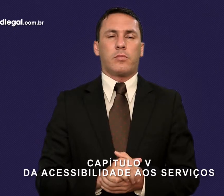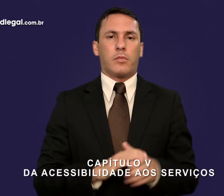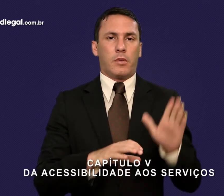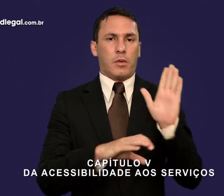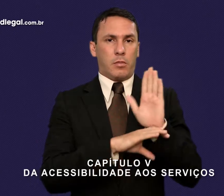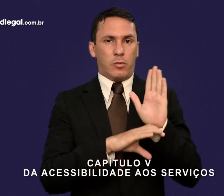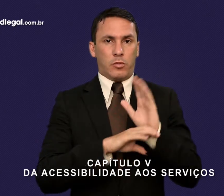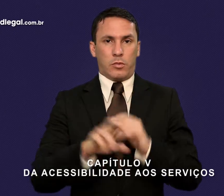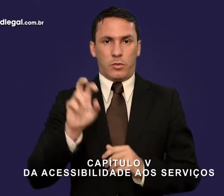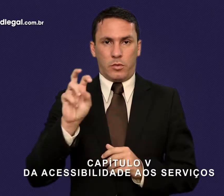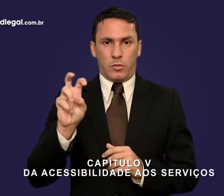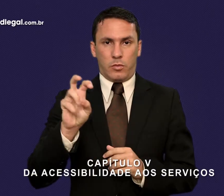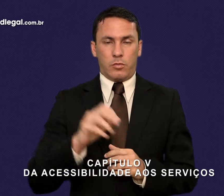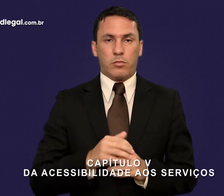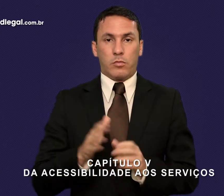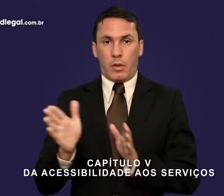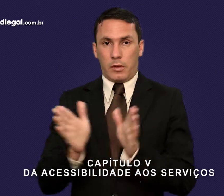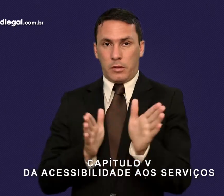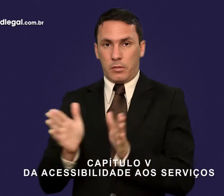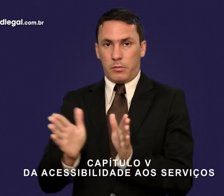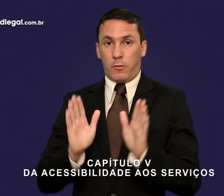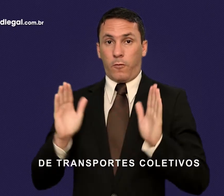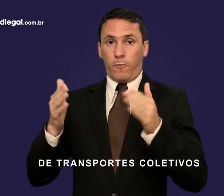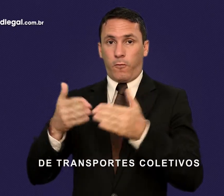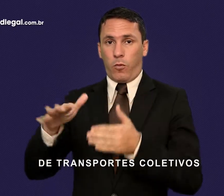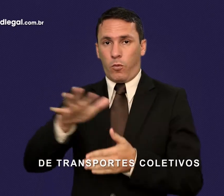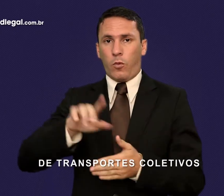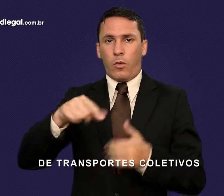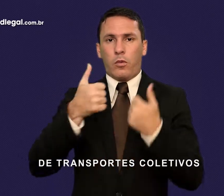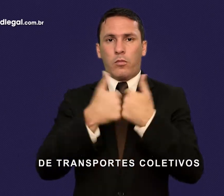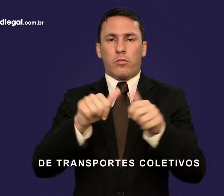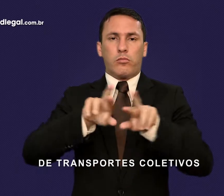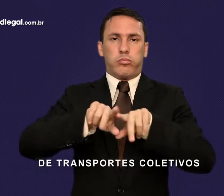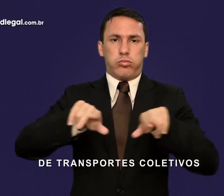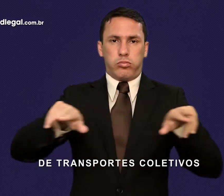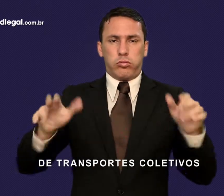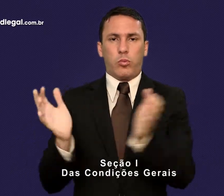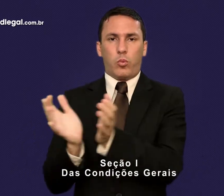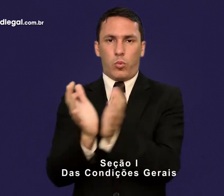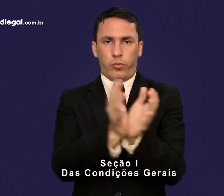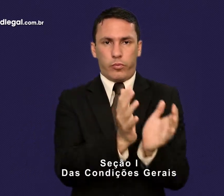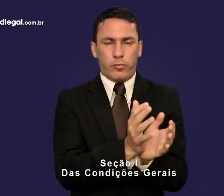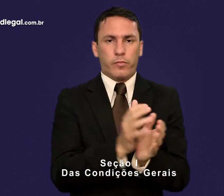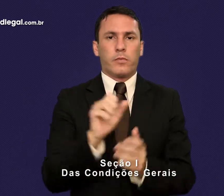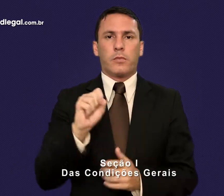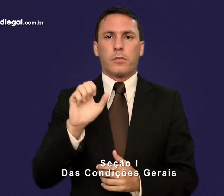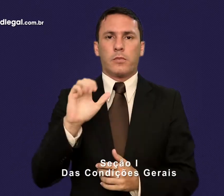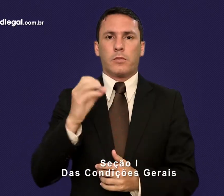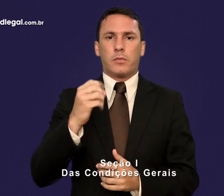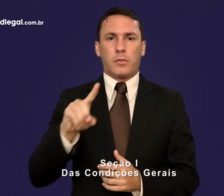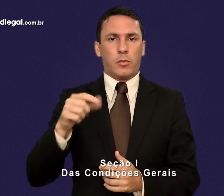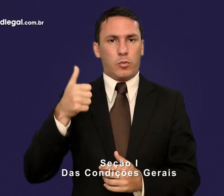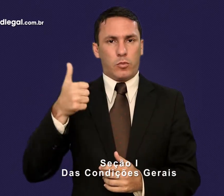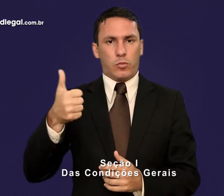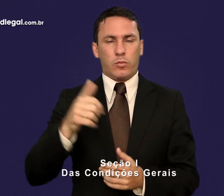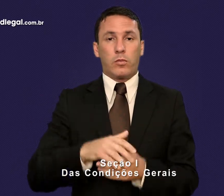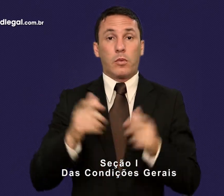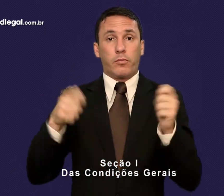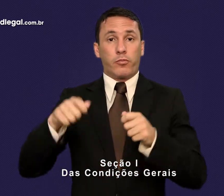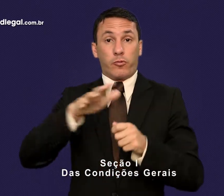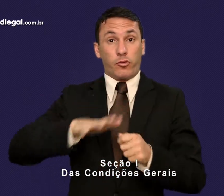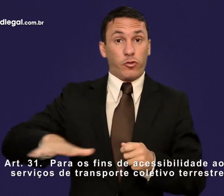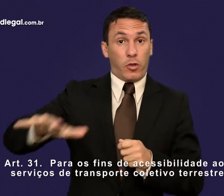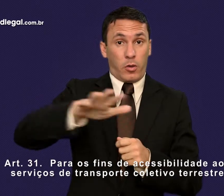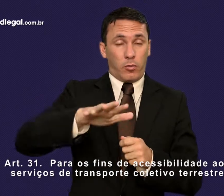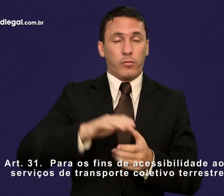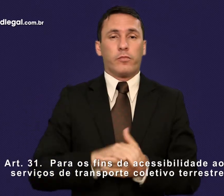Capítulo 5. Da acessibilidade aos serviços de transportes coletivos. Seção 1. Das condições